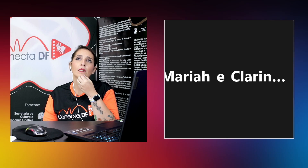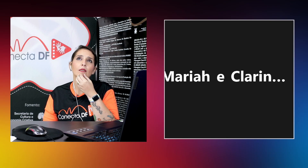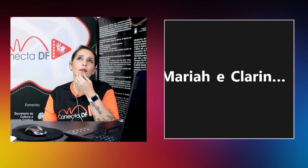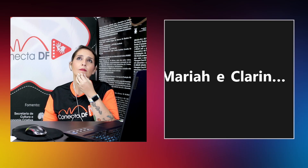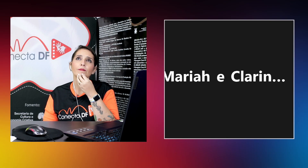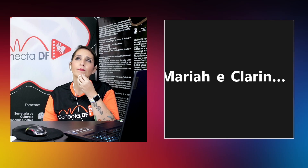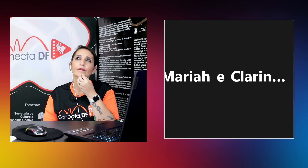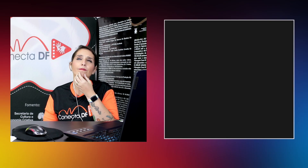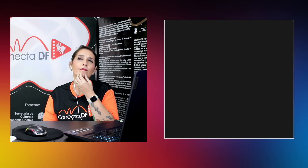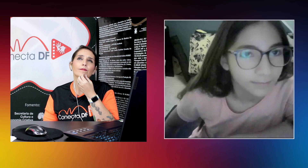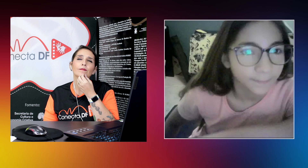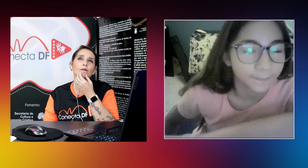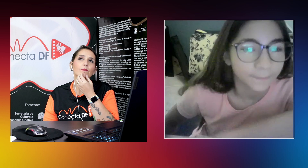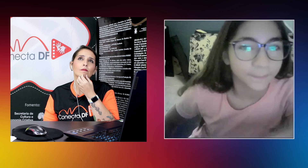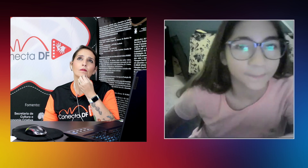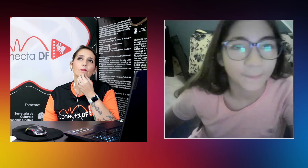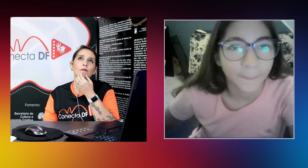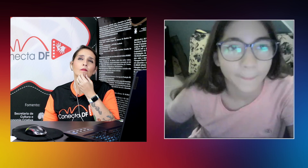Pitanga?